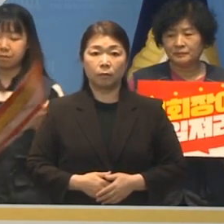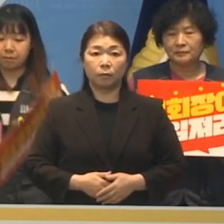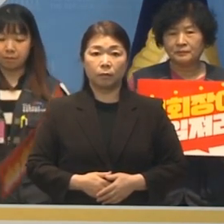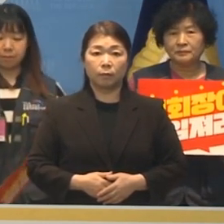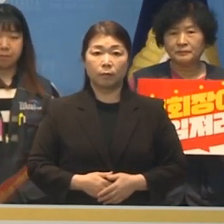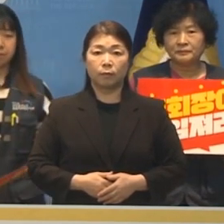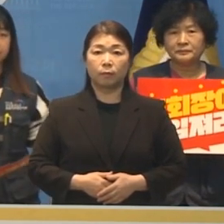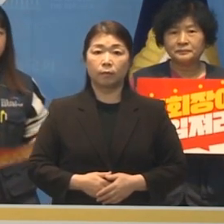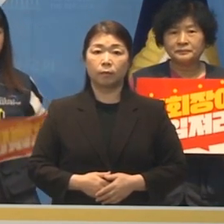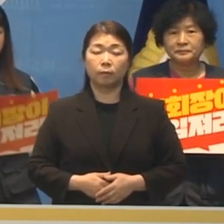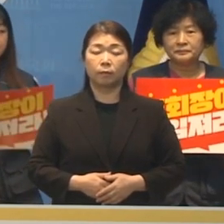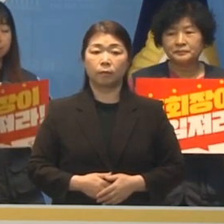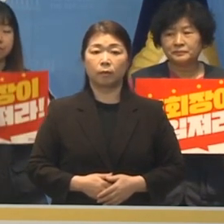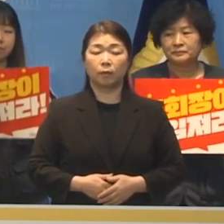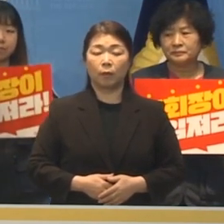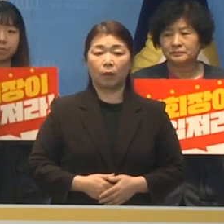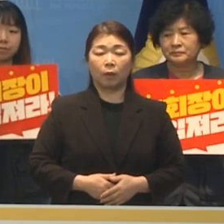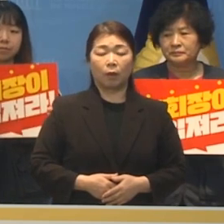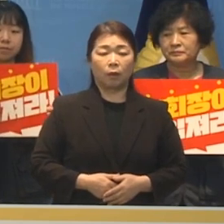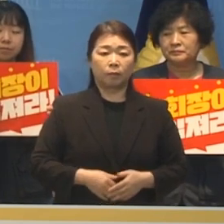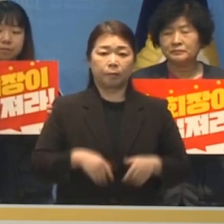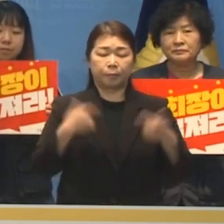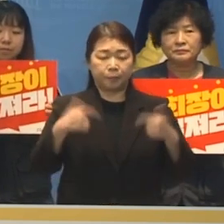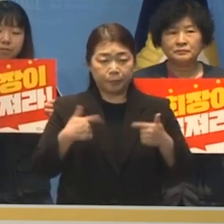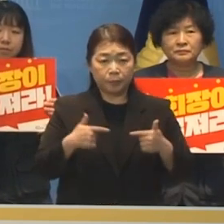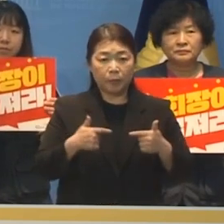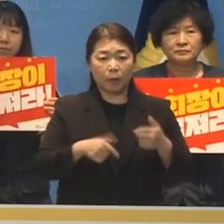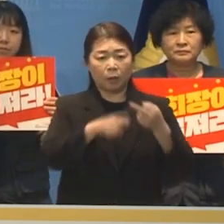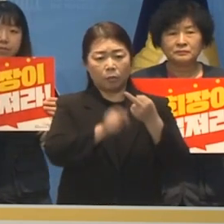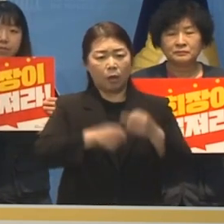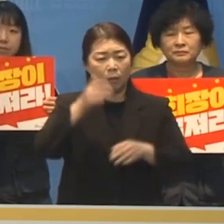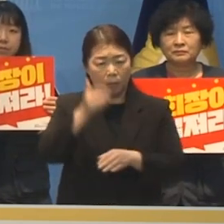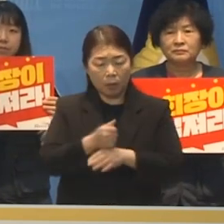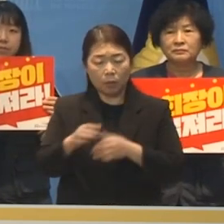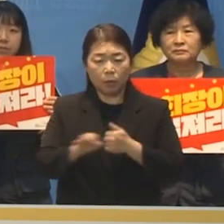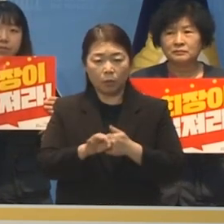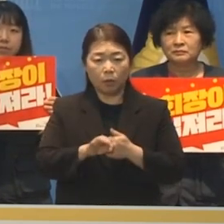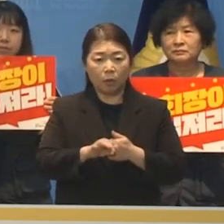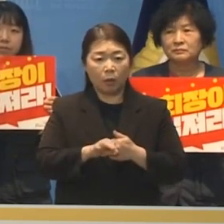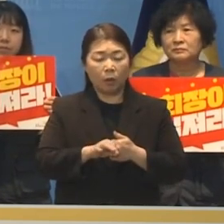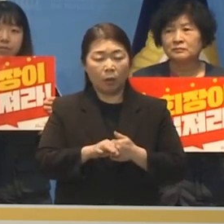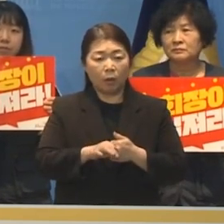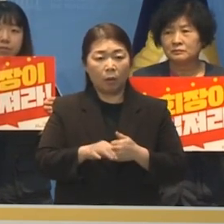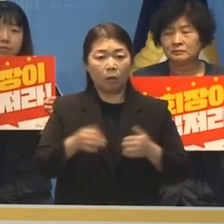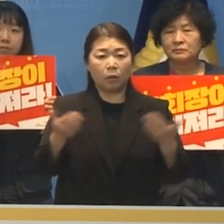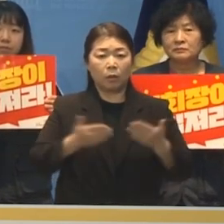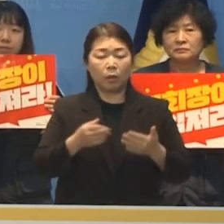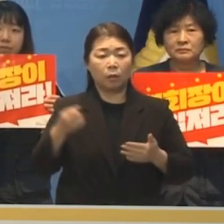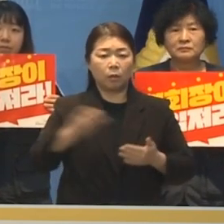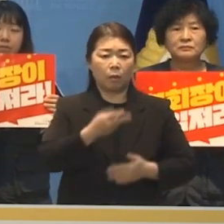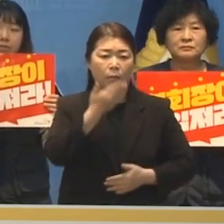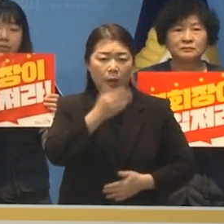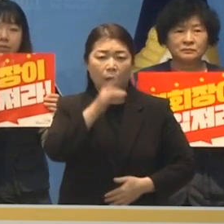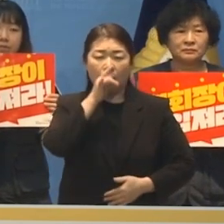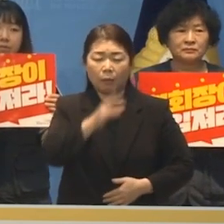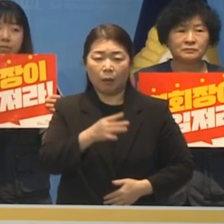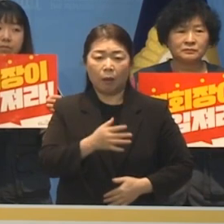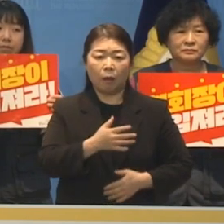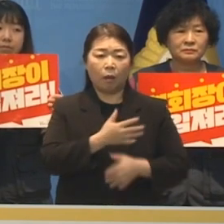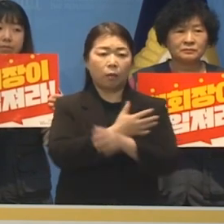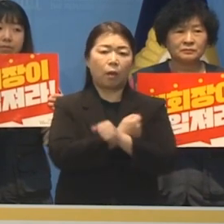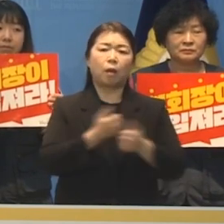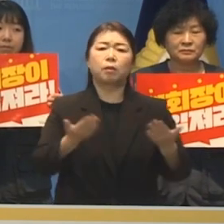네, 매년 연말이 되면 고용 불안에 시달리는 노동자들이 많습니다. 계약직,